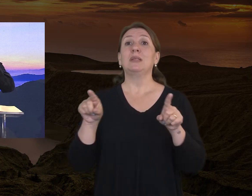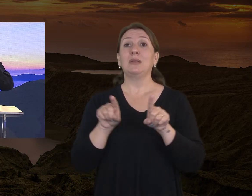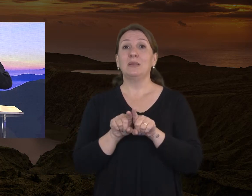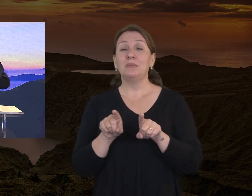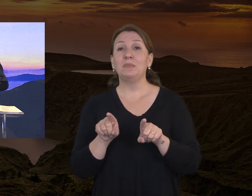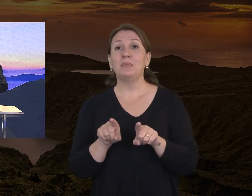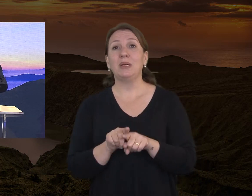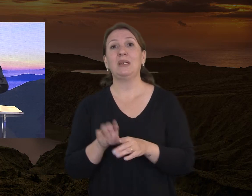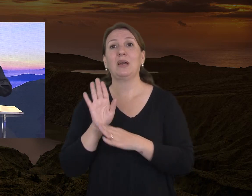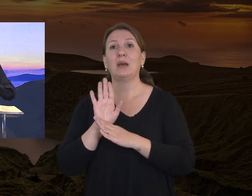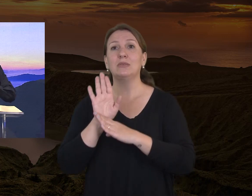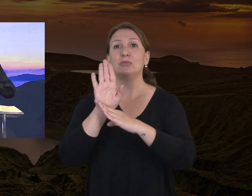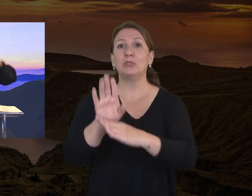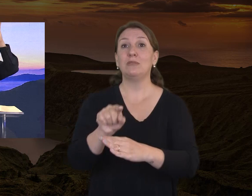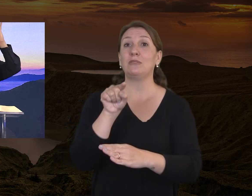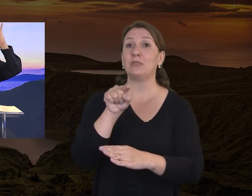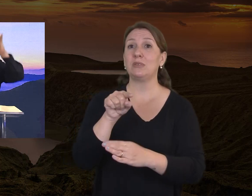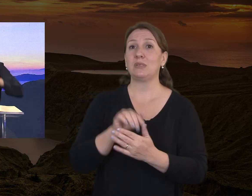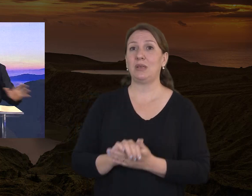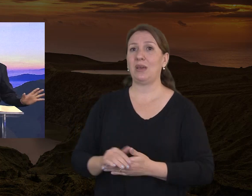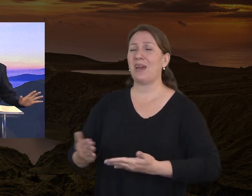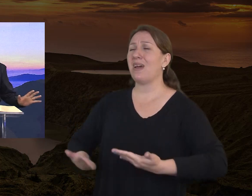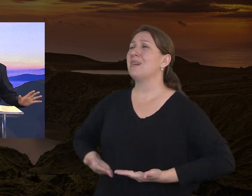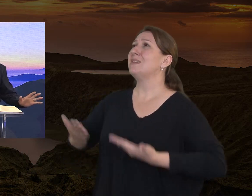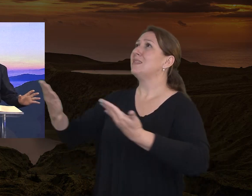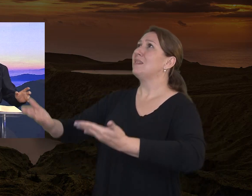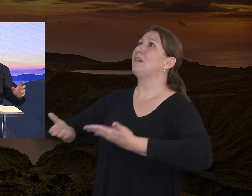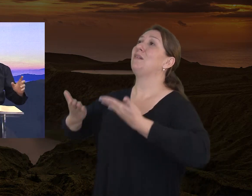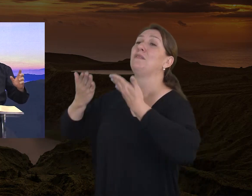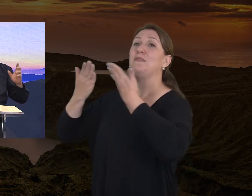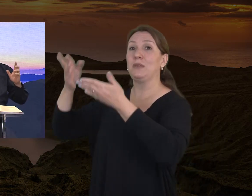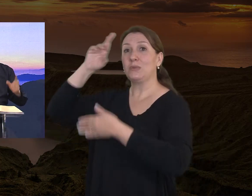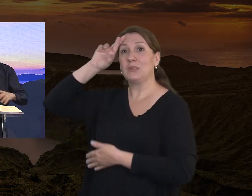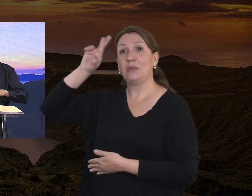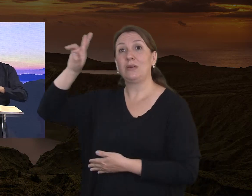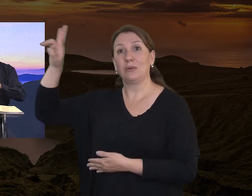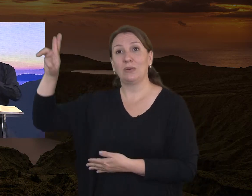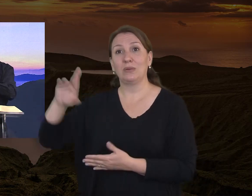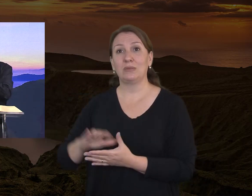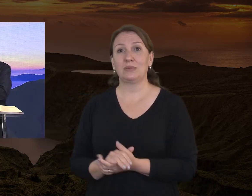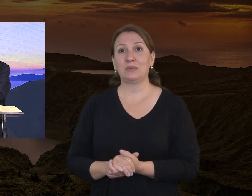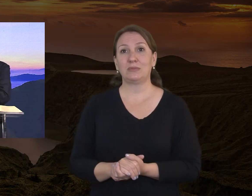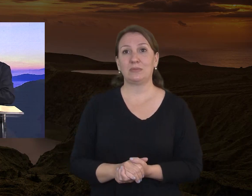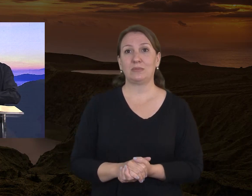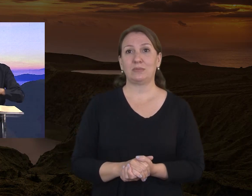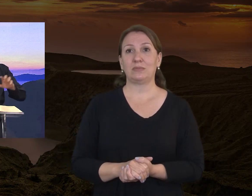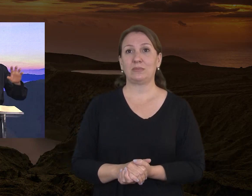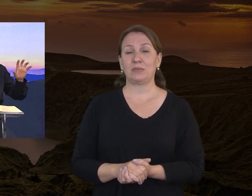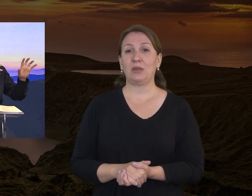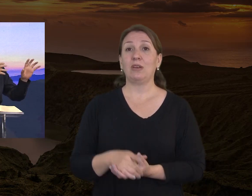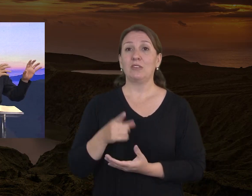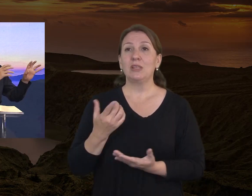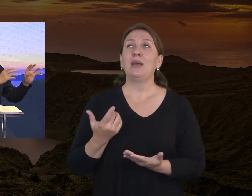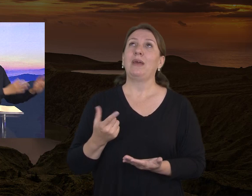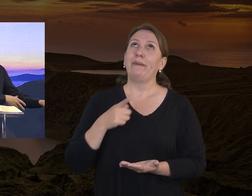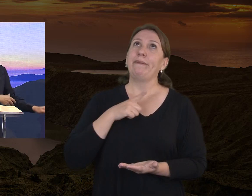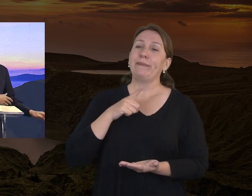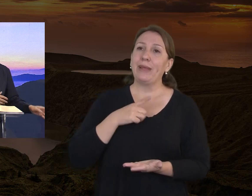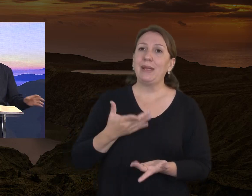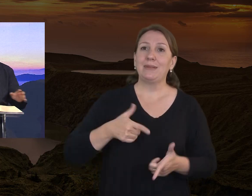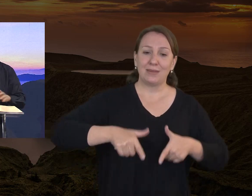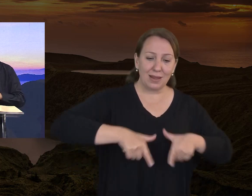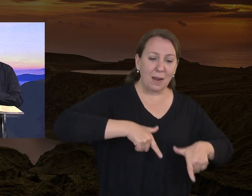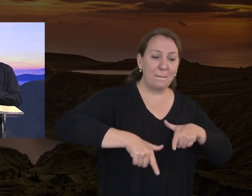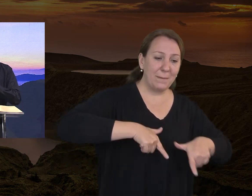a entrar no santo lugar, a servir ao Senhor. Daqui para frente, você, embora tenha a sua profissão aqui na terra, você tem que sustentar